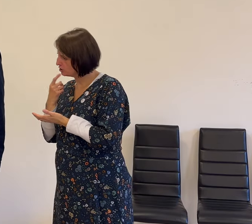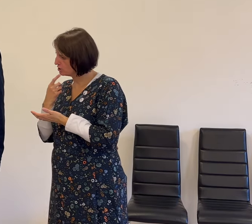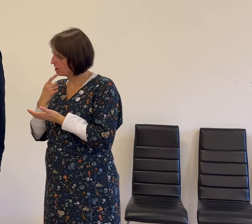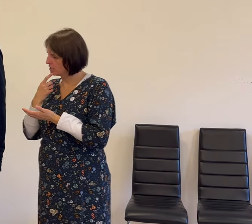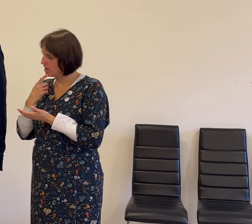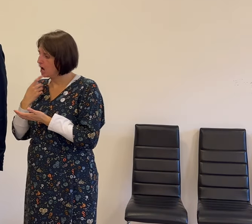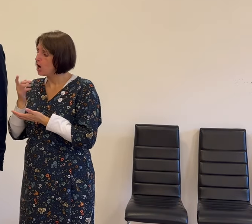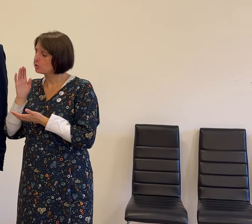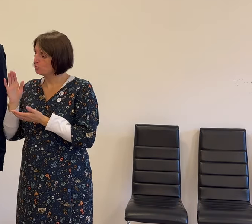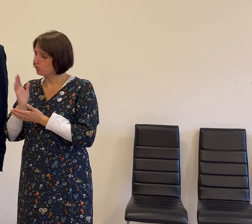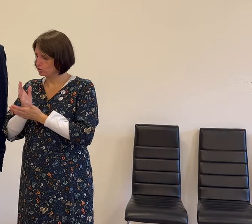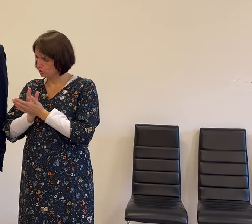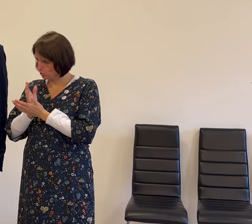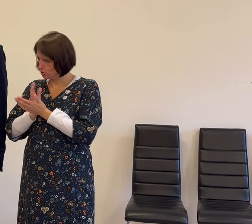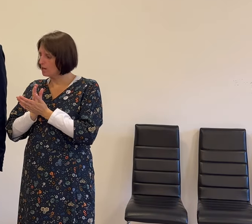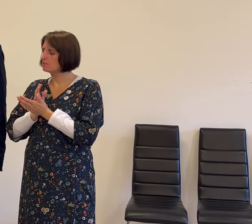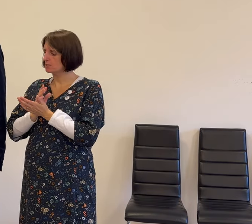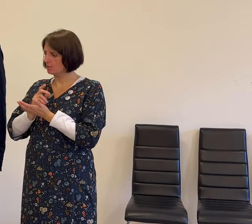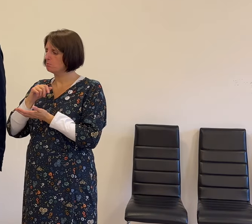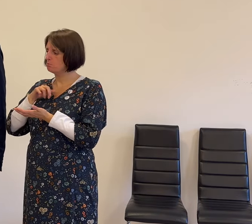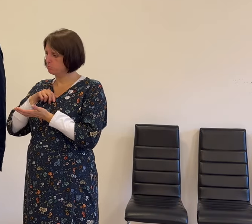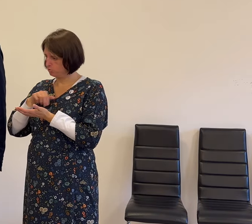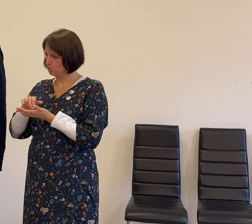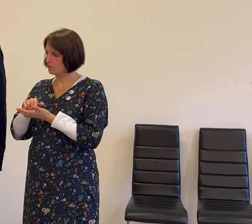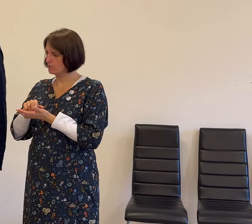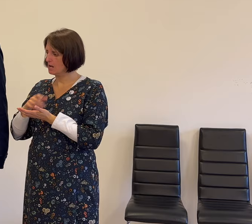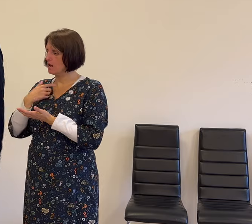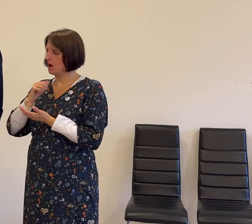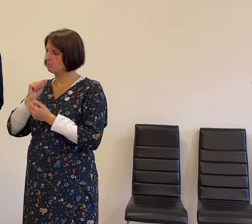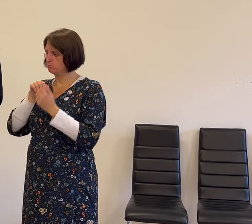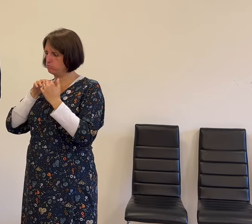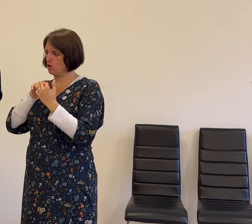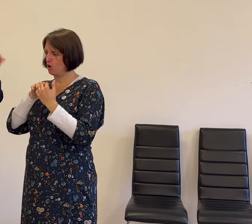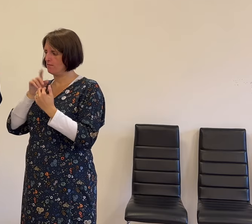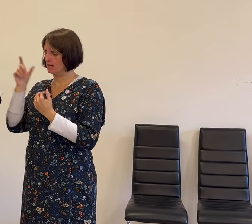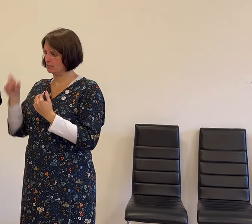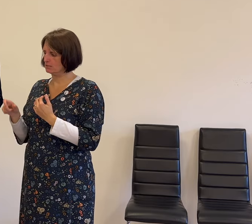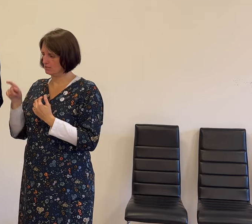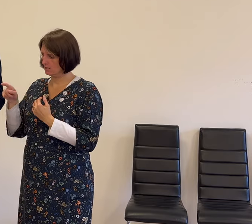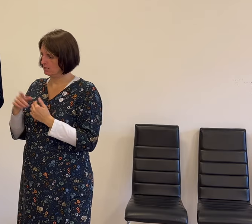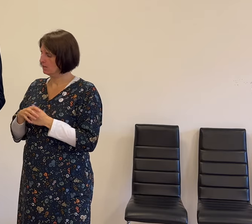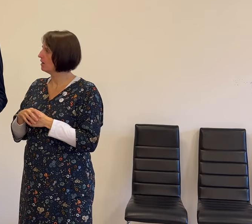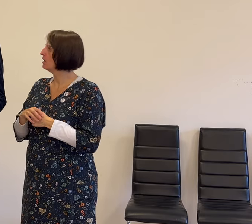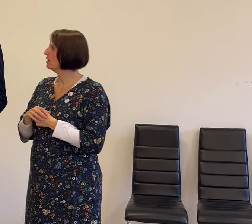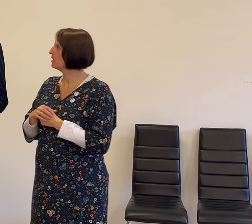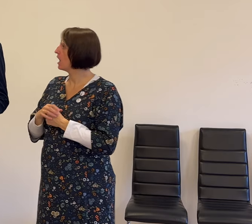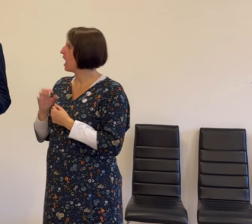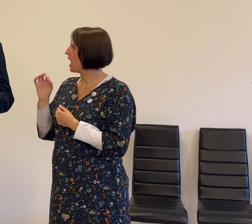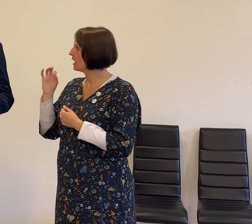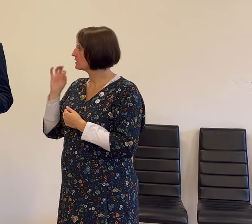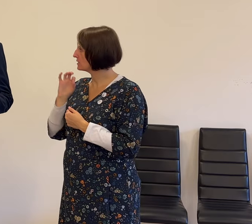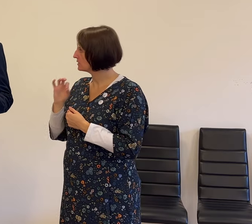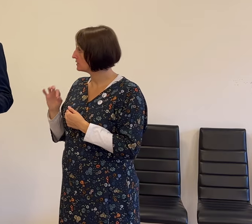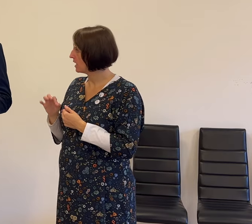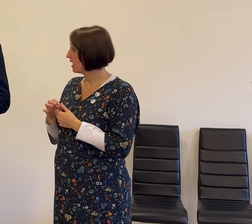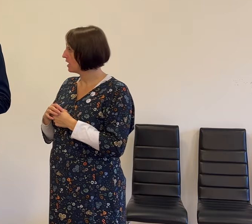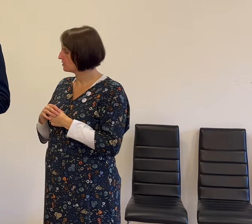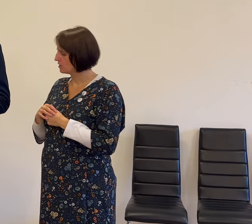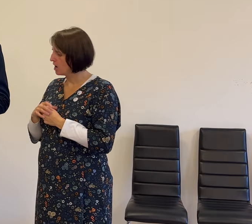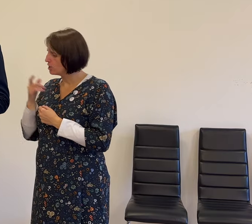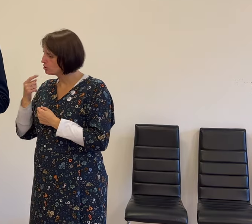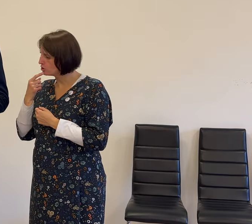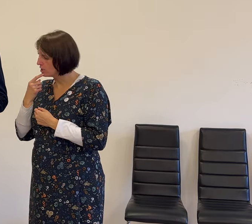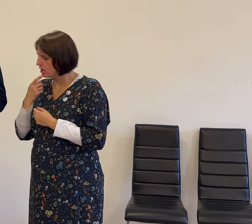tvůj služebník půjde s tím Pelištejcem bojovat. A Saul Davidovi odvětil, nemůže žít proti tomu Pelištejci a bojovat s ním, si přece